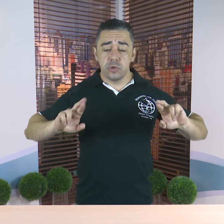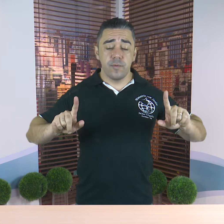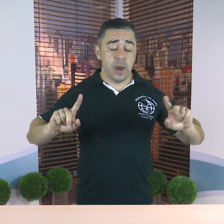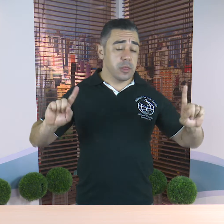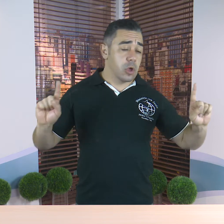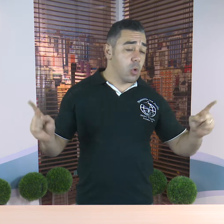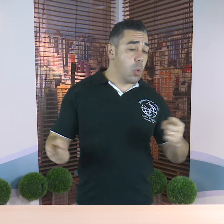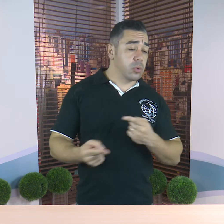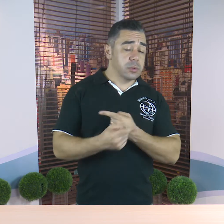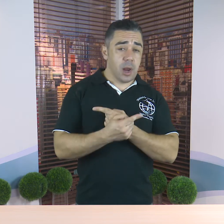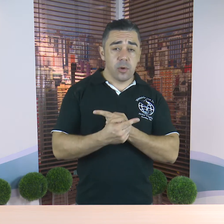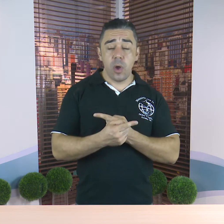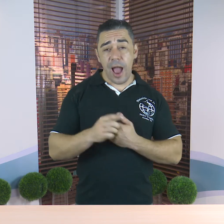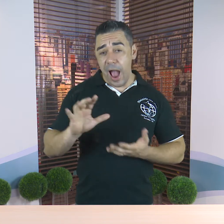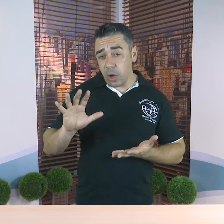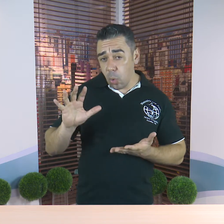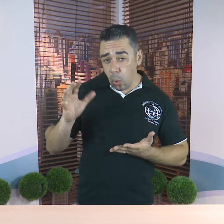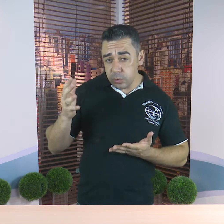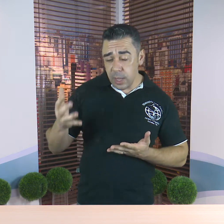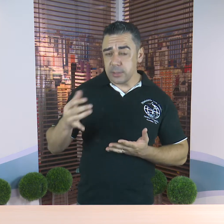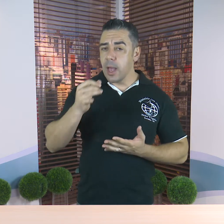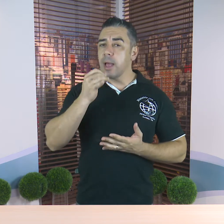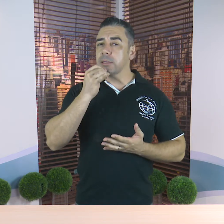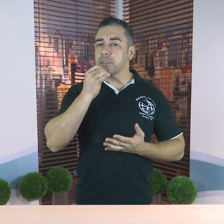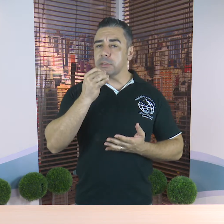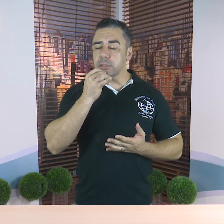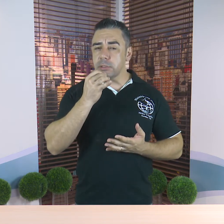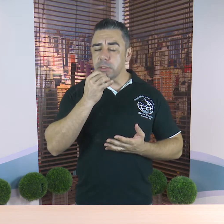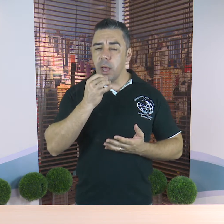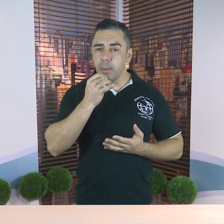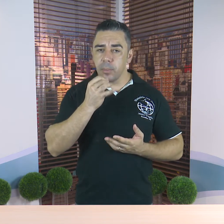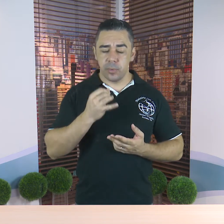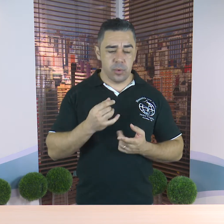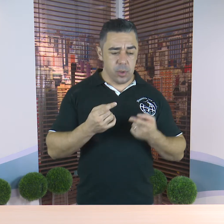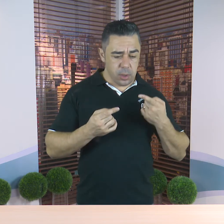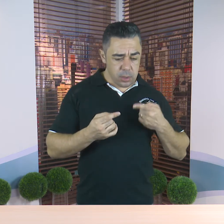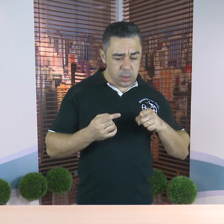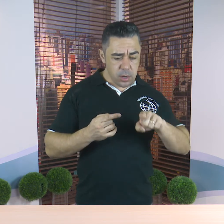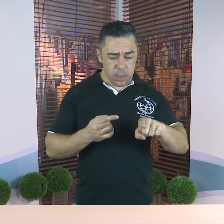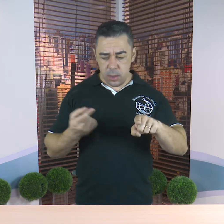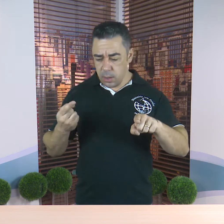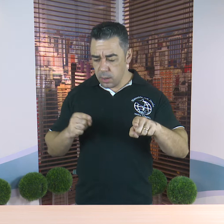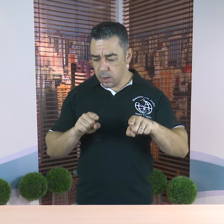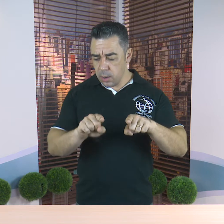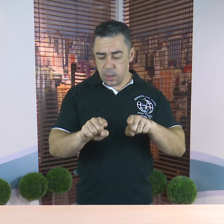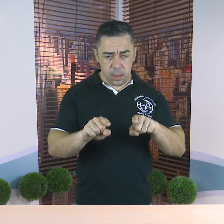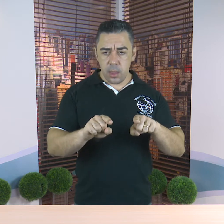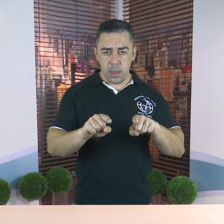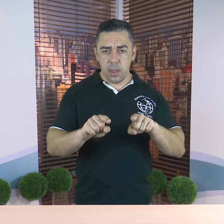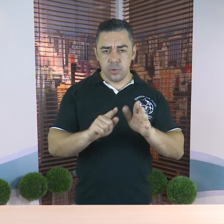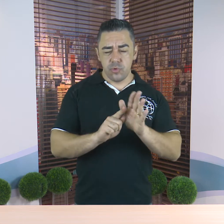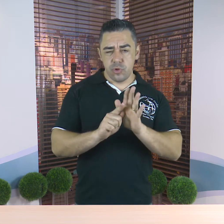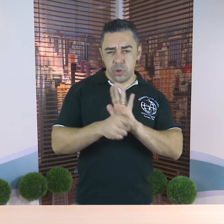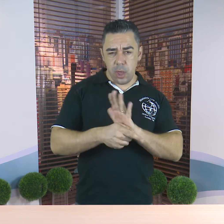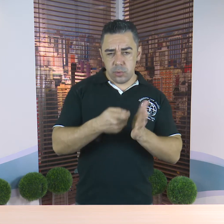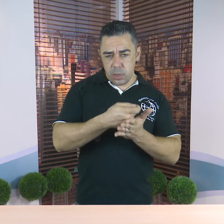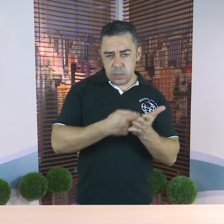contrário. Ocorre quando, entre as 2 linhas poéticas, há um contraste ou oposição de